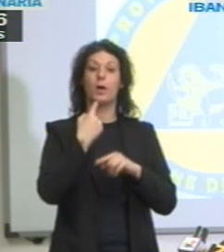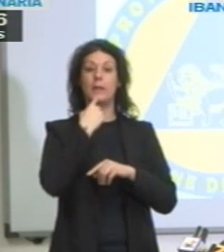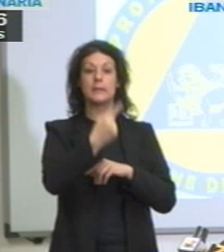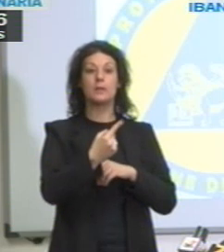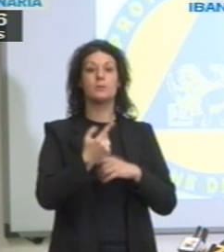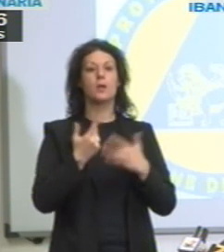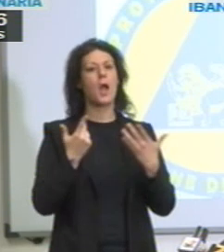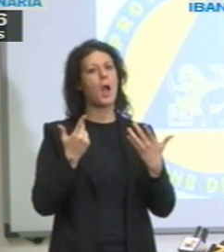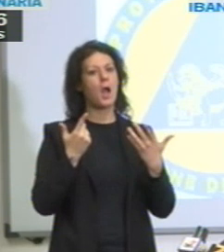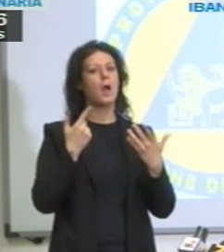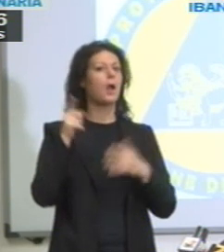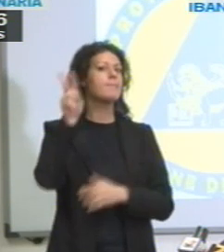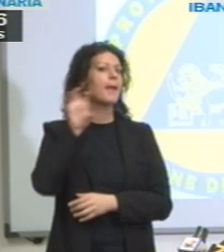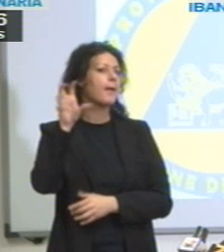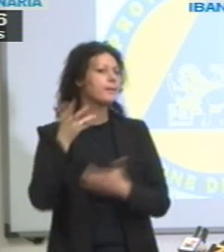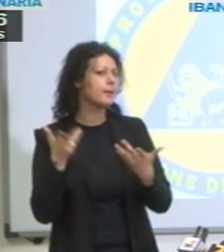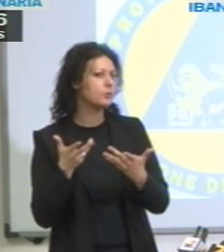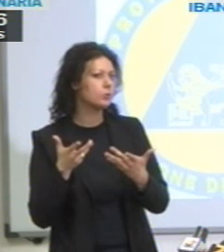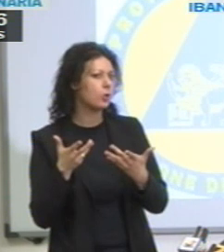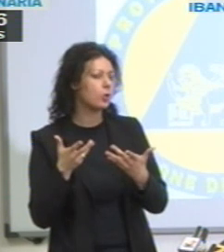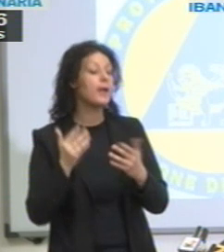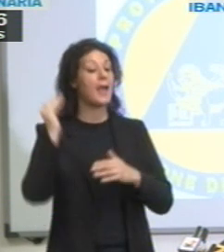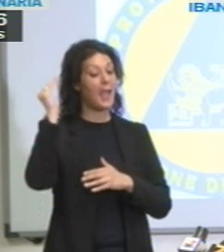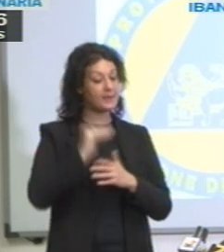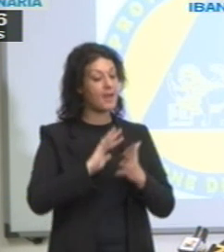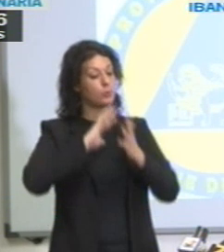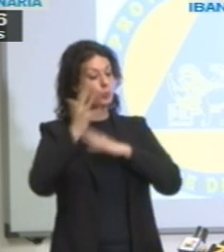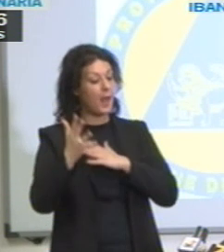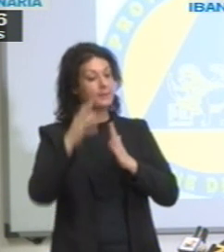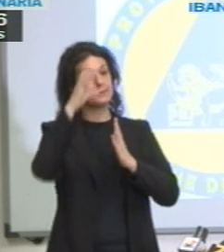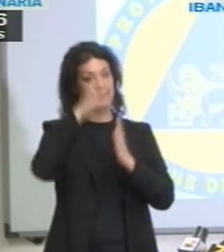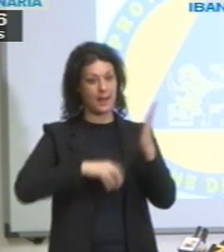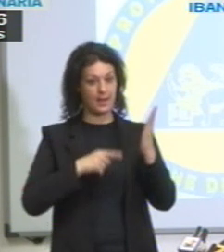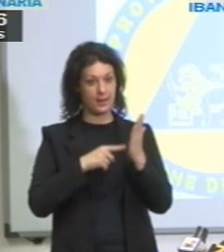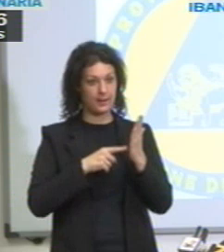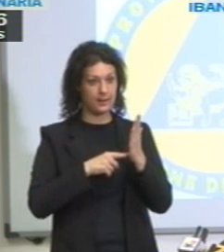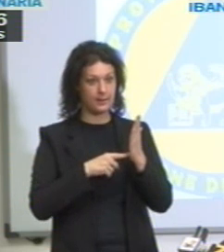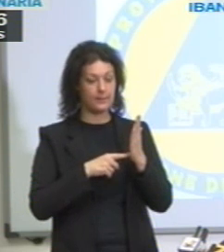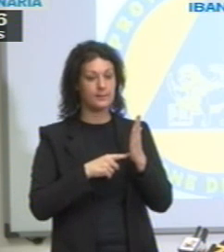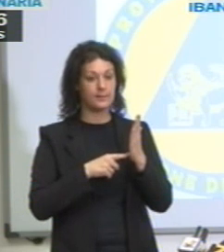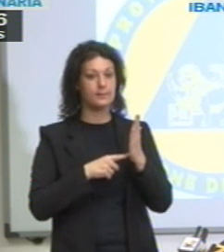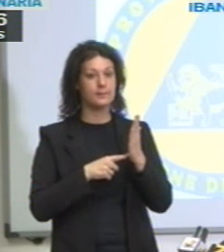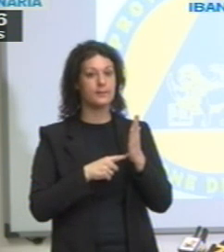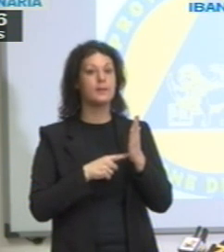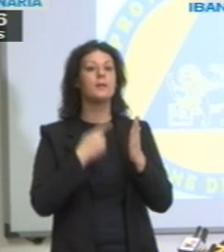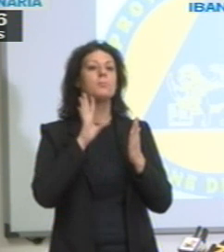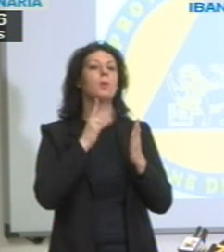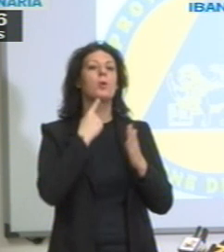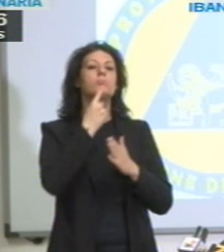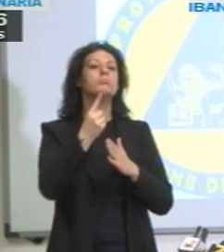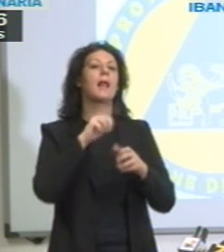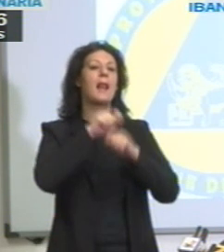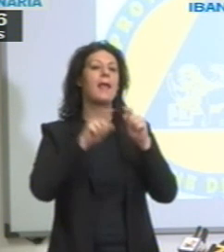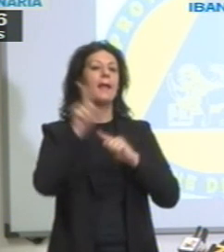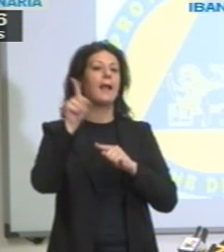confronti del Veneto, è arrivata un'agenzia, un'ACI per la precisione, attribuita a fonti interne alla Lega, in cui dicevano no,